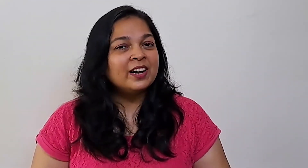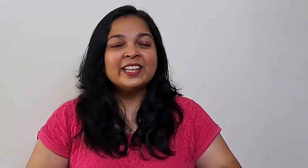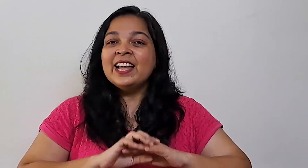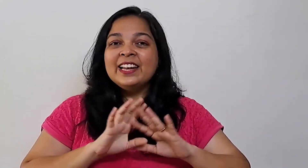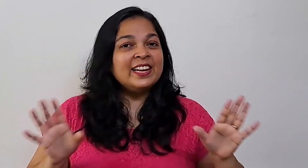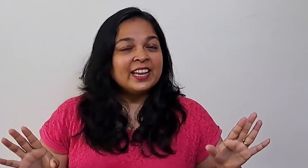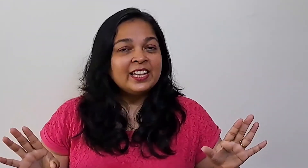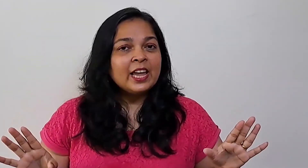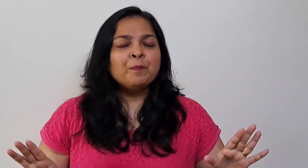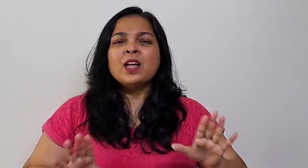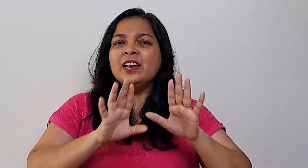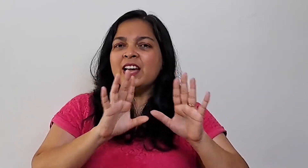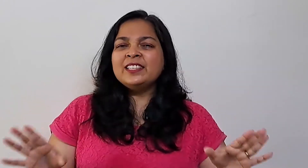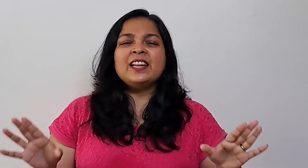नहीं आ।